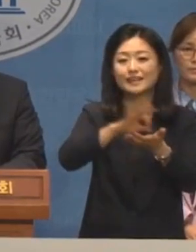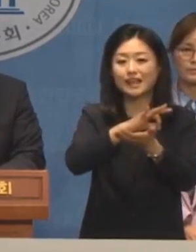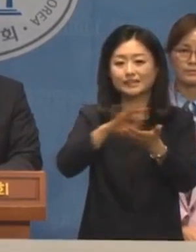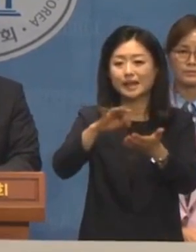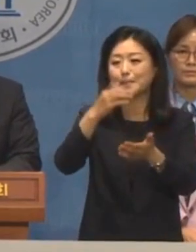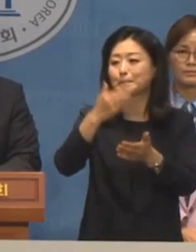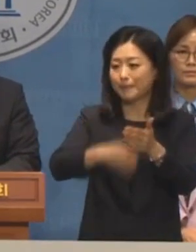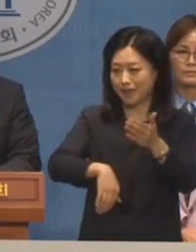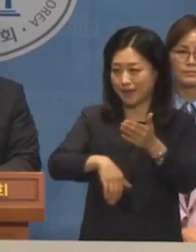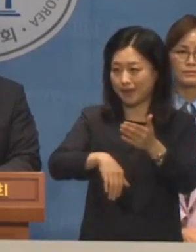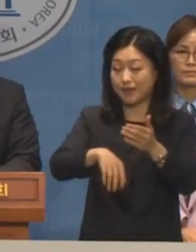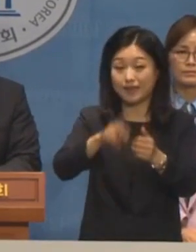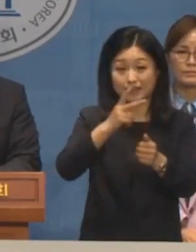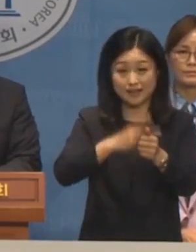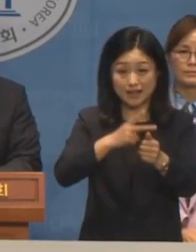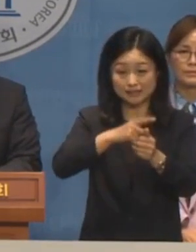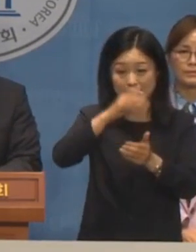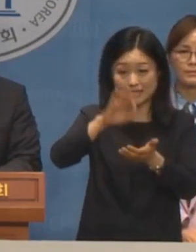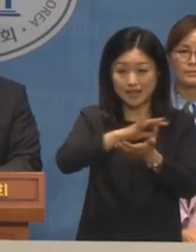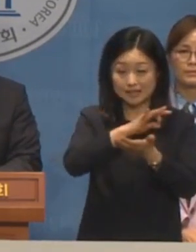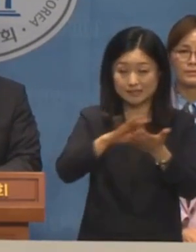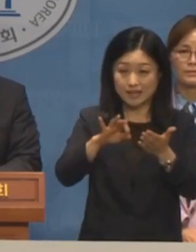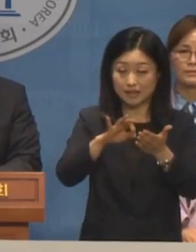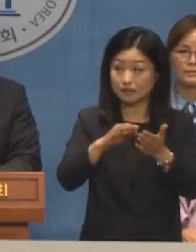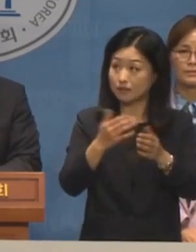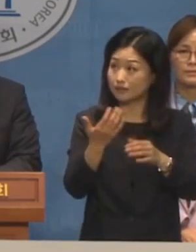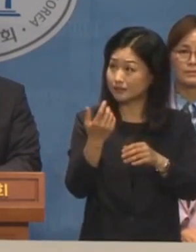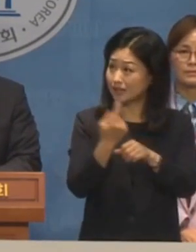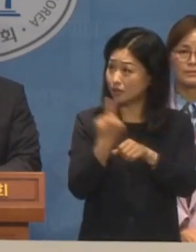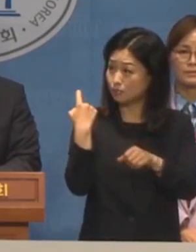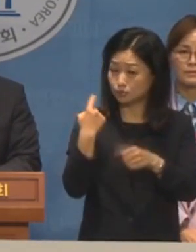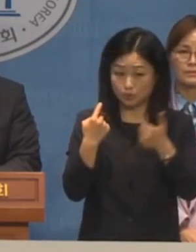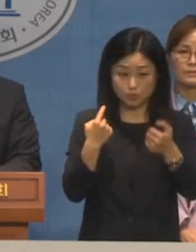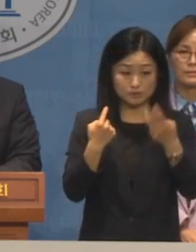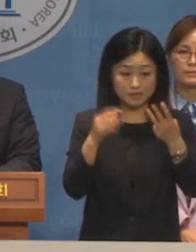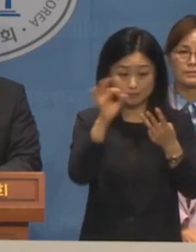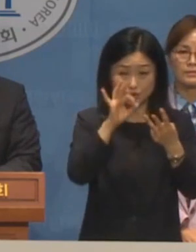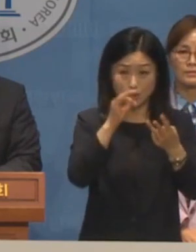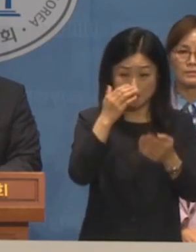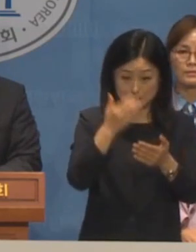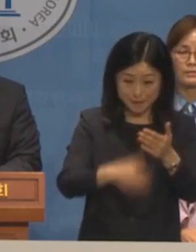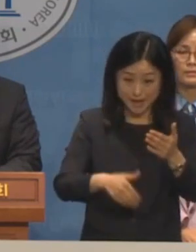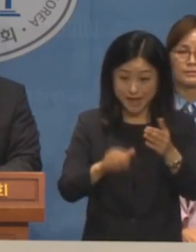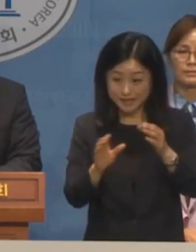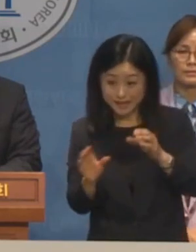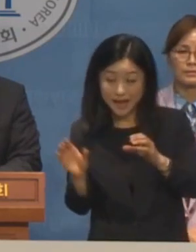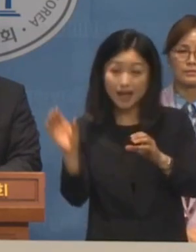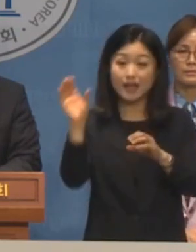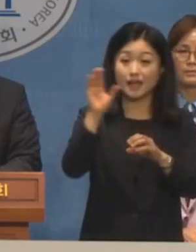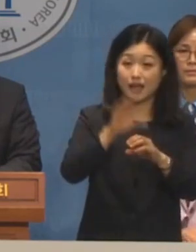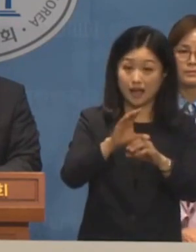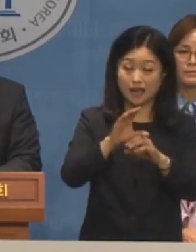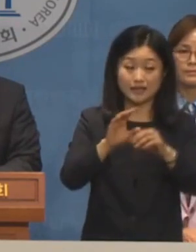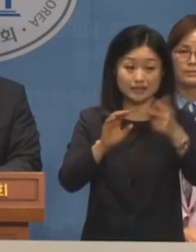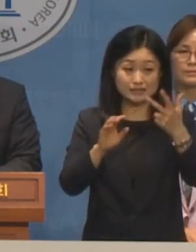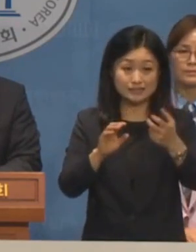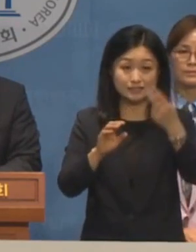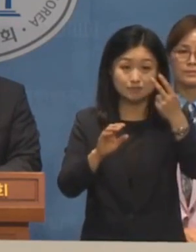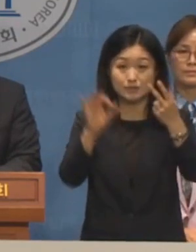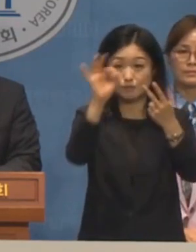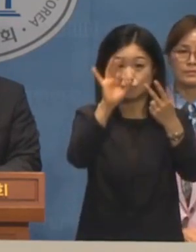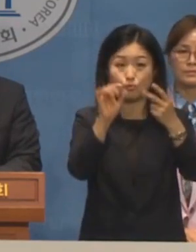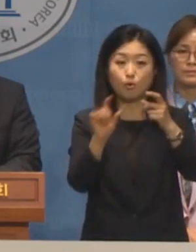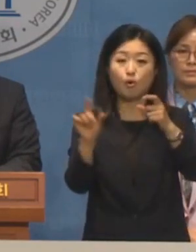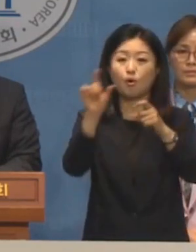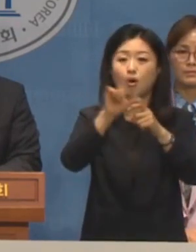학교 예술 강사 예산 또한 이미 전년도 대비 53% 이미 깎인 수준인데 여기에 더해서 72%를 더